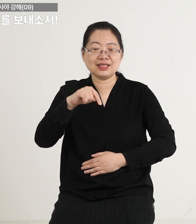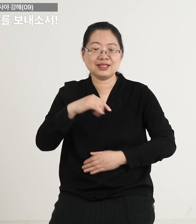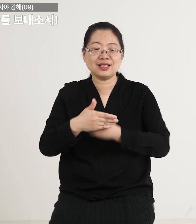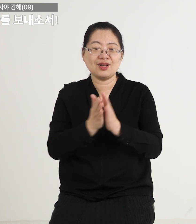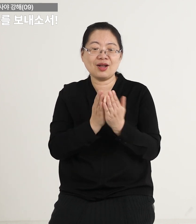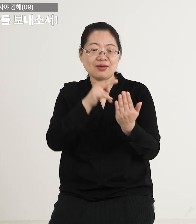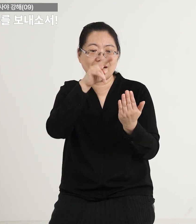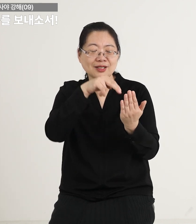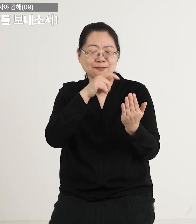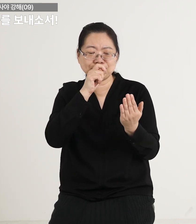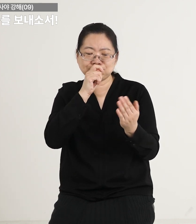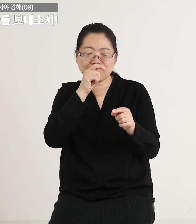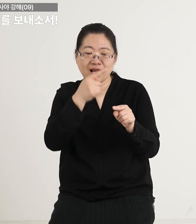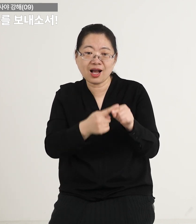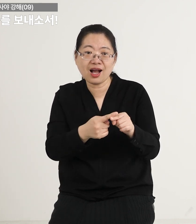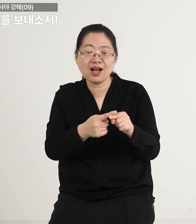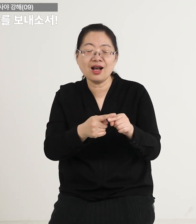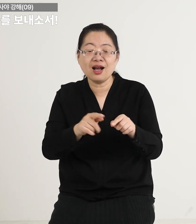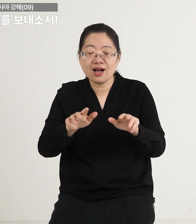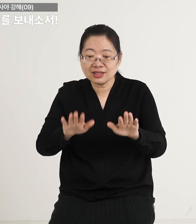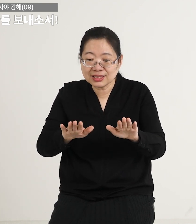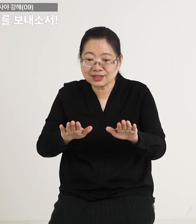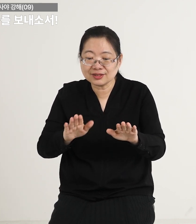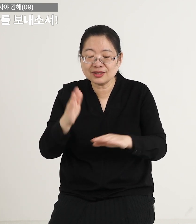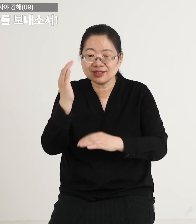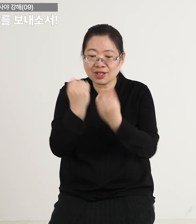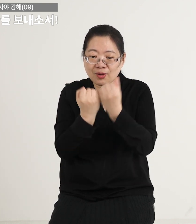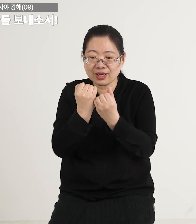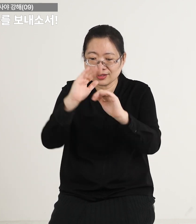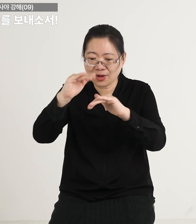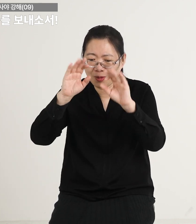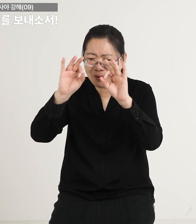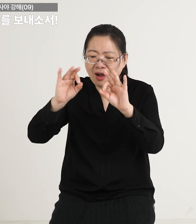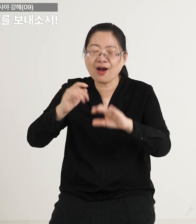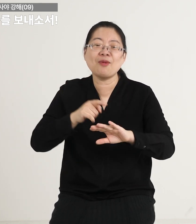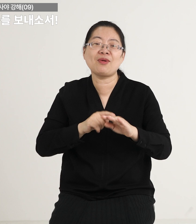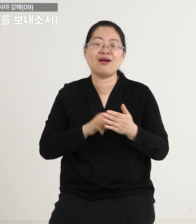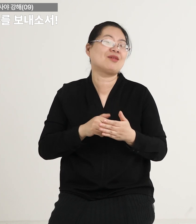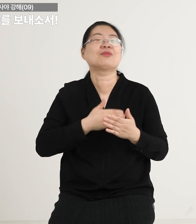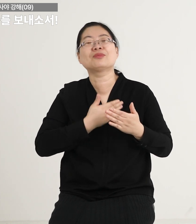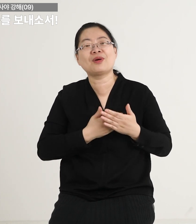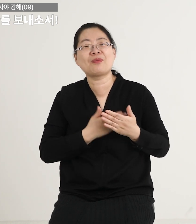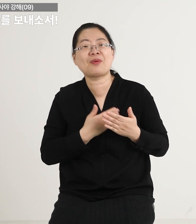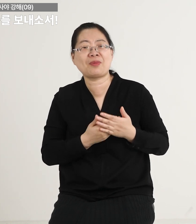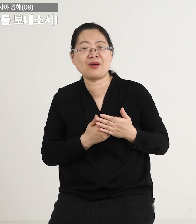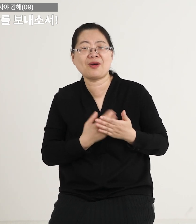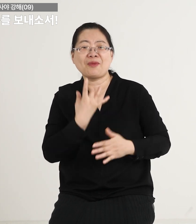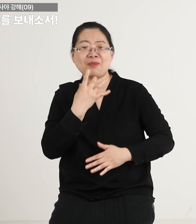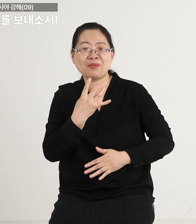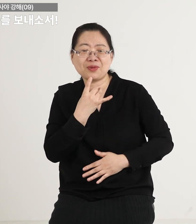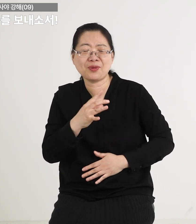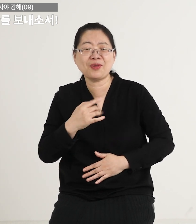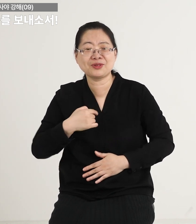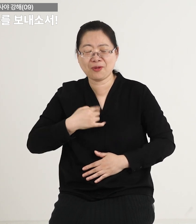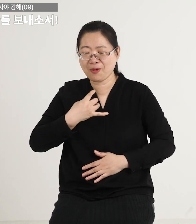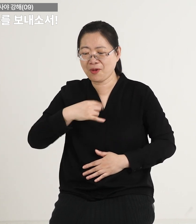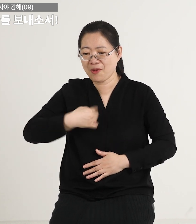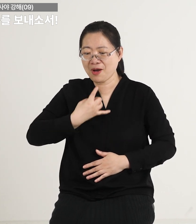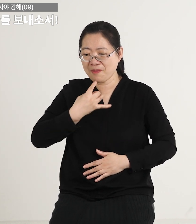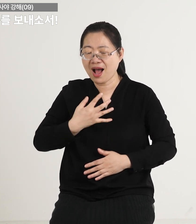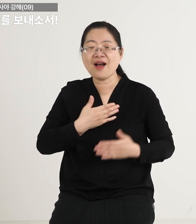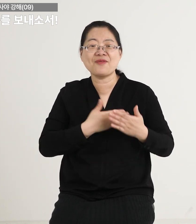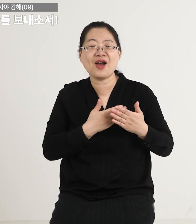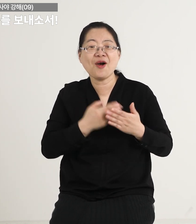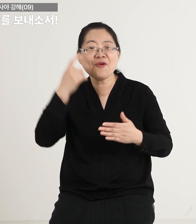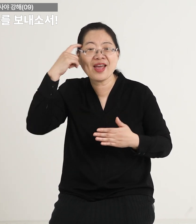묵상하다가 막 이 대목에서 가슴이 뛰었어요. 물론 저 혼자 뛰었지만 목양실에